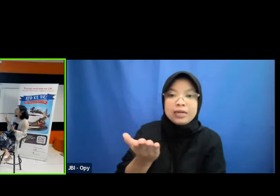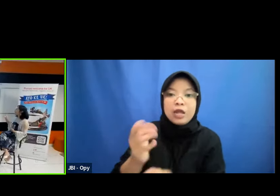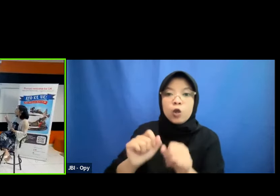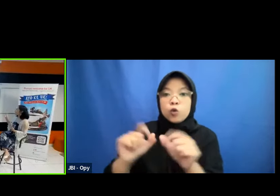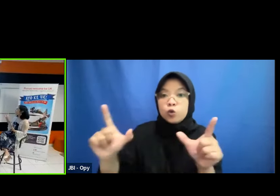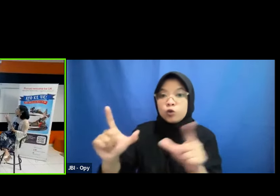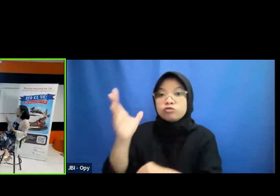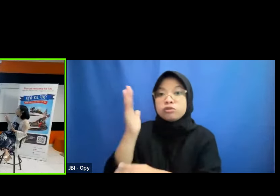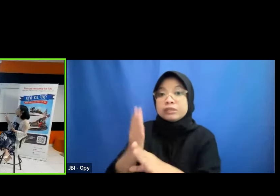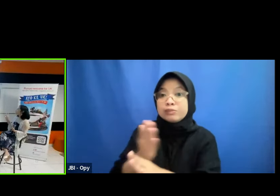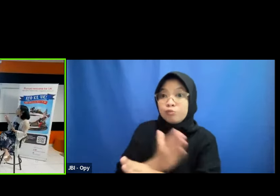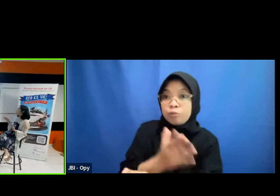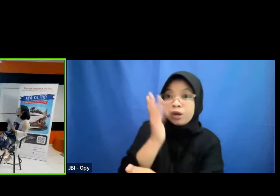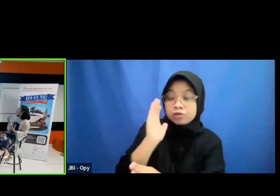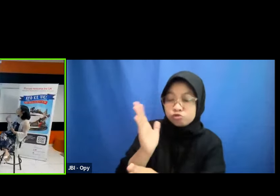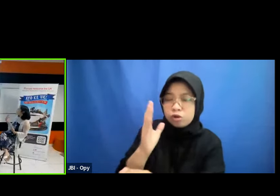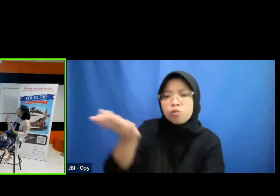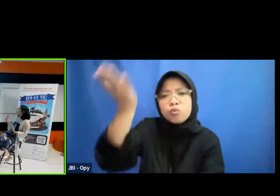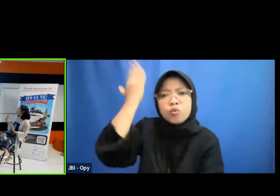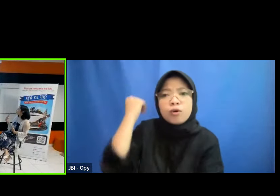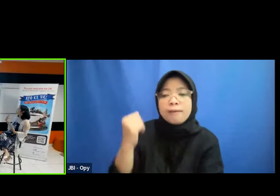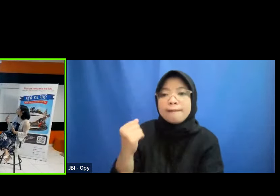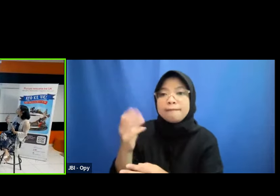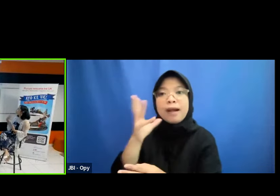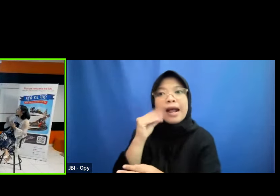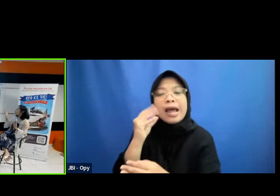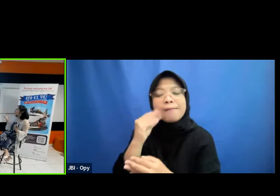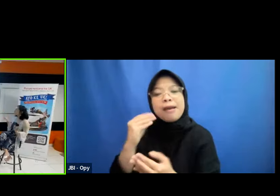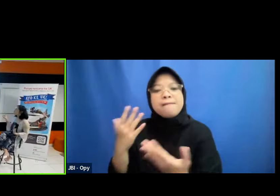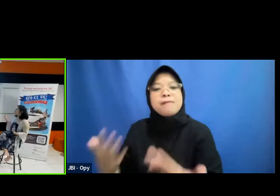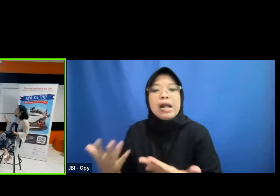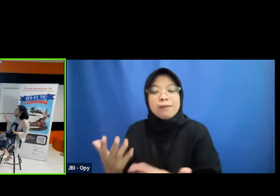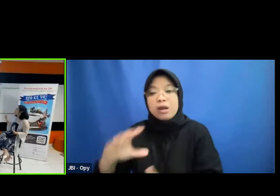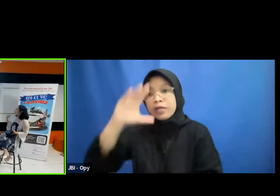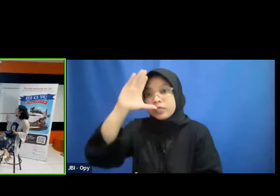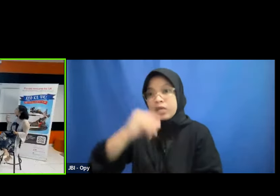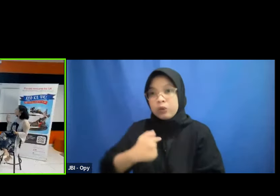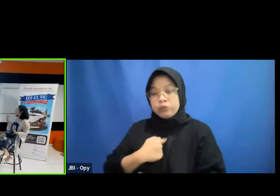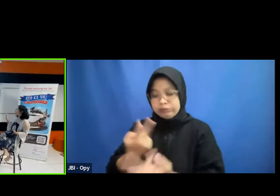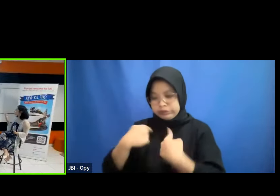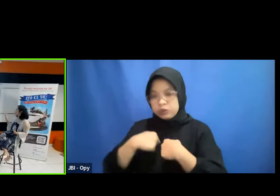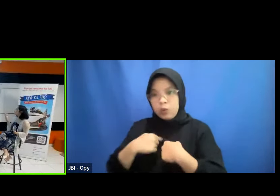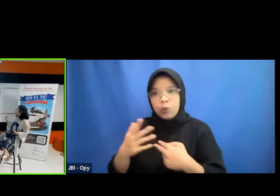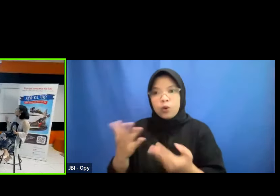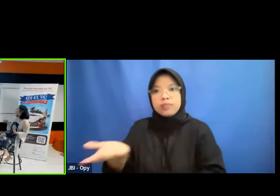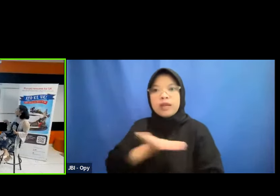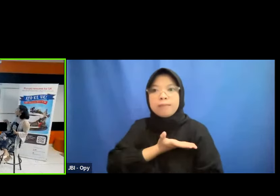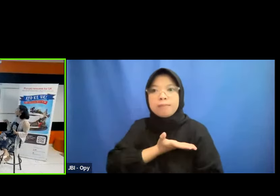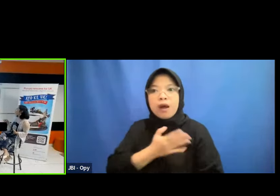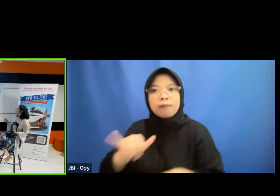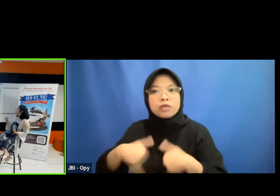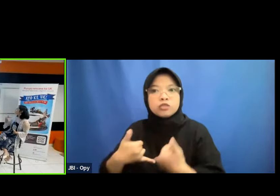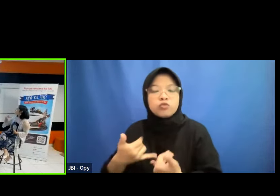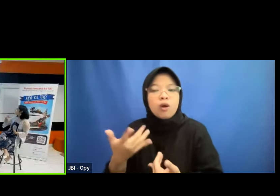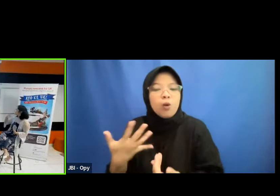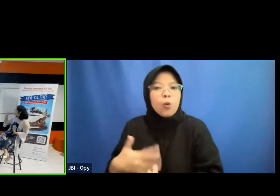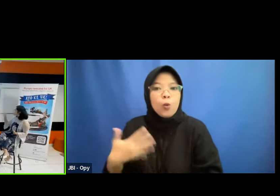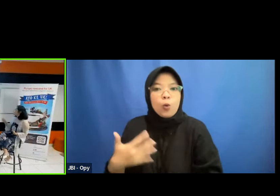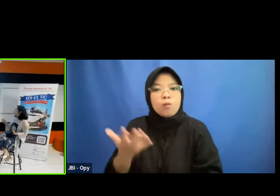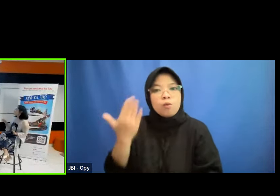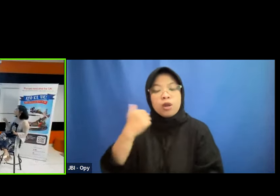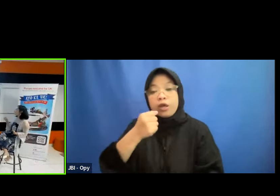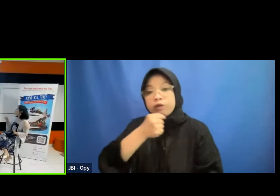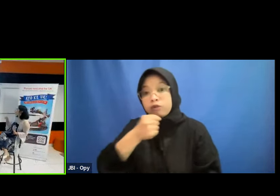kakak-kakak gimana sih dulu pengalamannya waktu tahu bahwa ternyata diterima ciening eh mungkin waktu dari